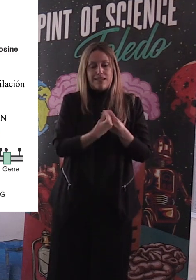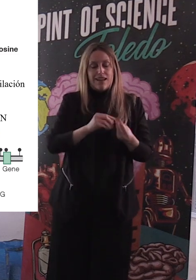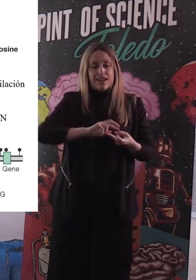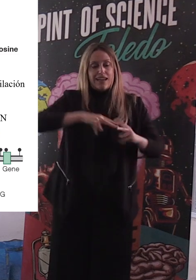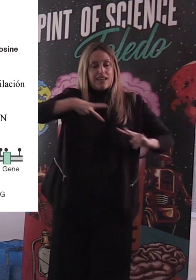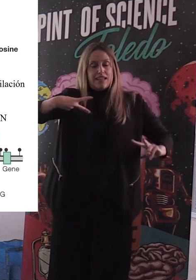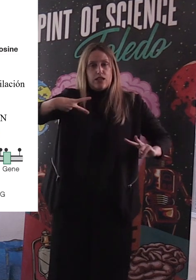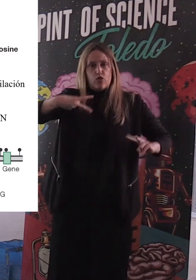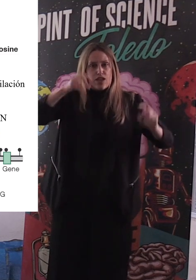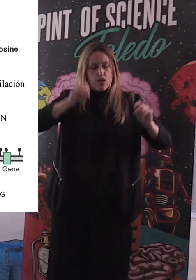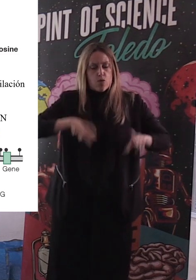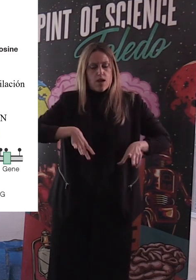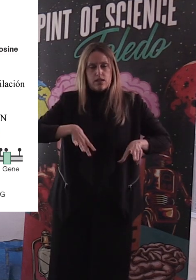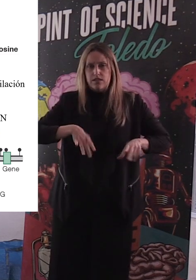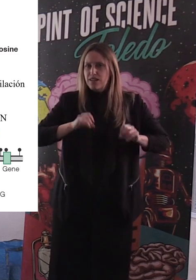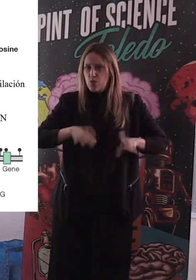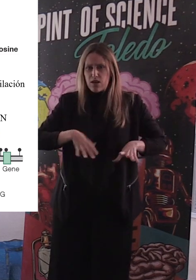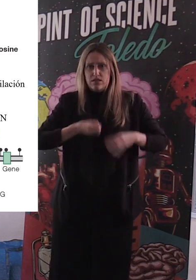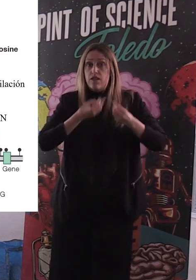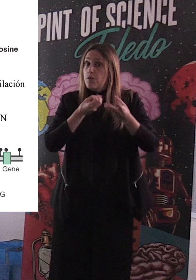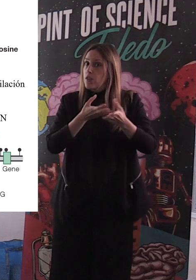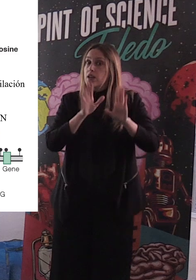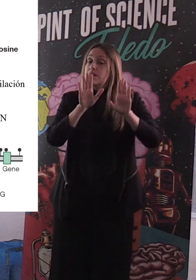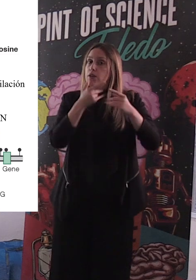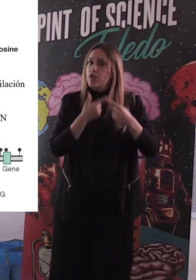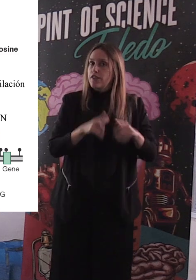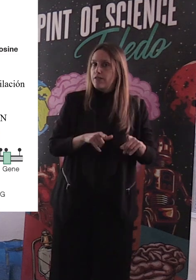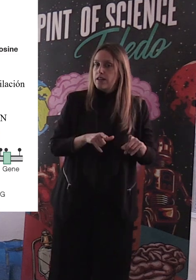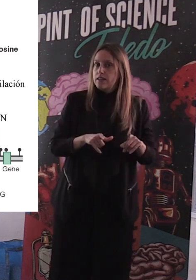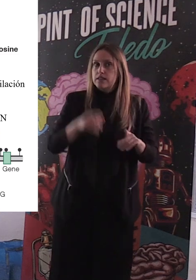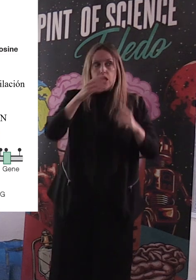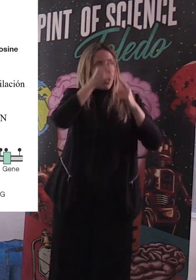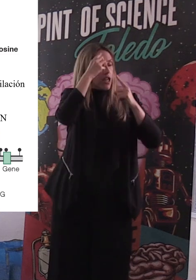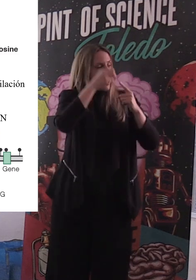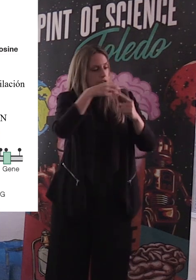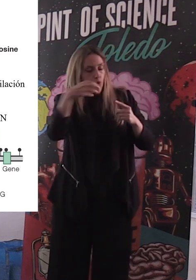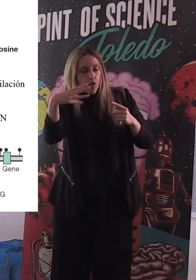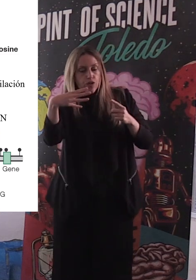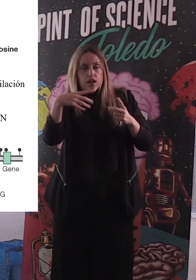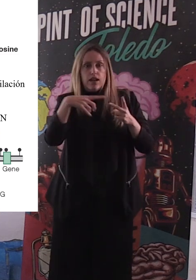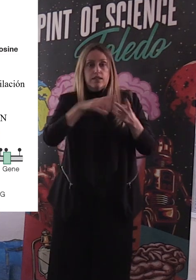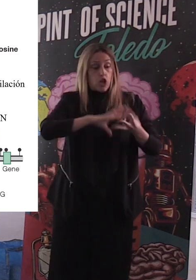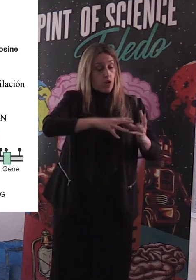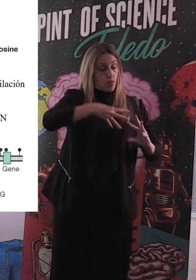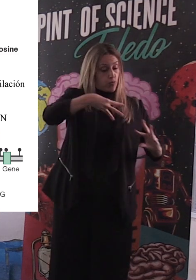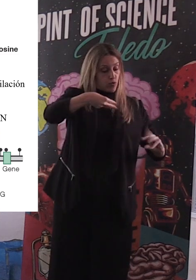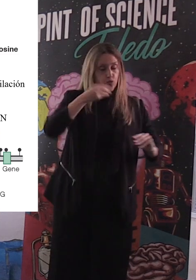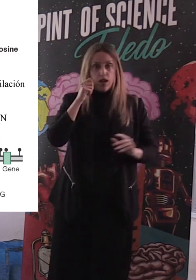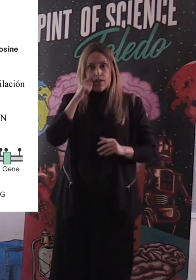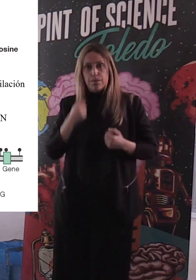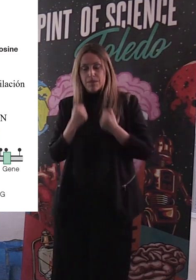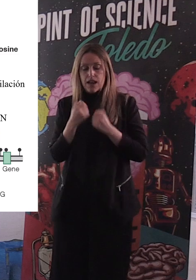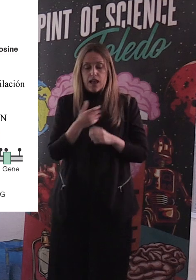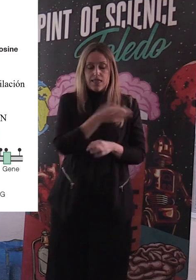son idénticos de la información, pero son diferentes. Neuronas, del músculo, de la piel, las células